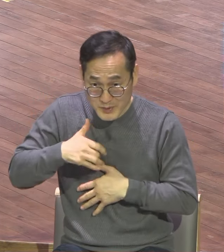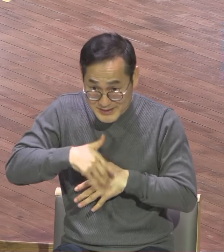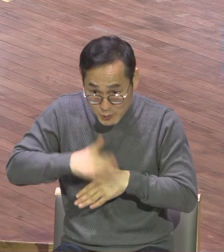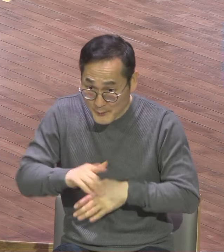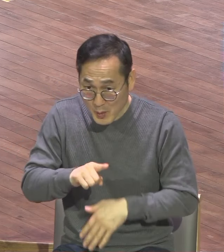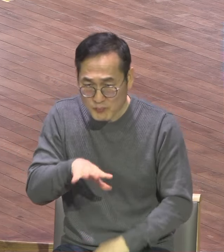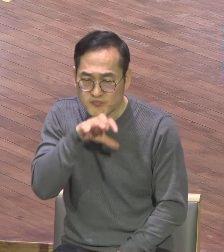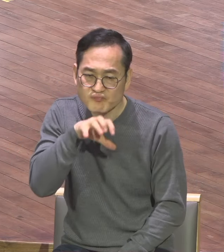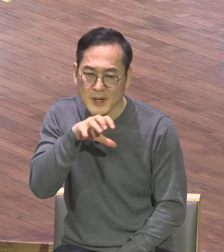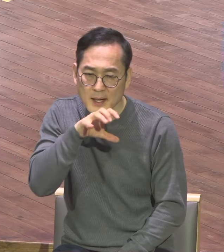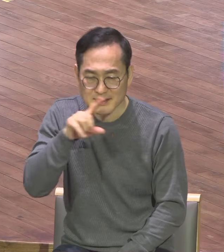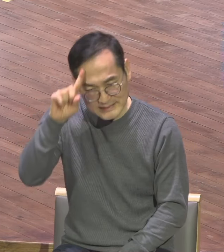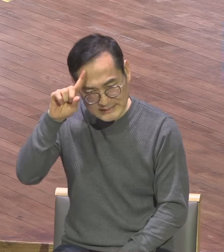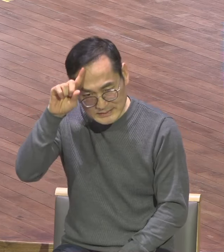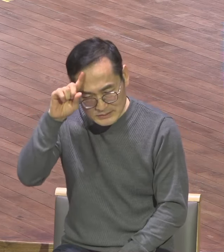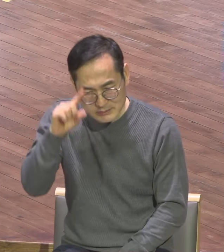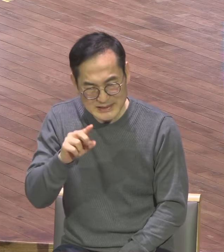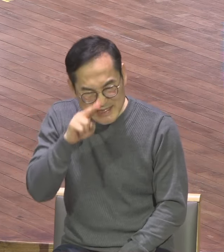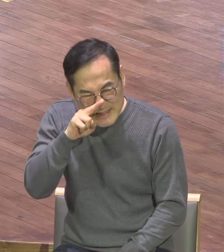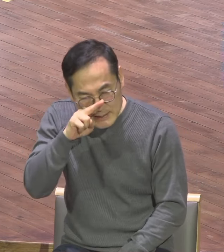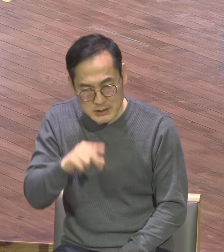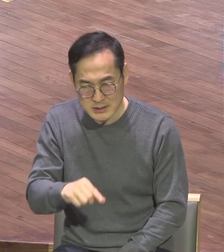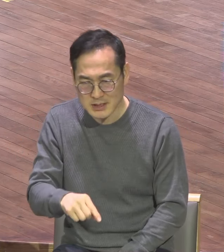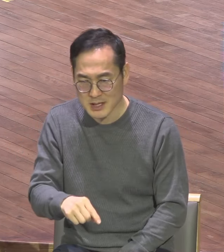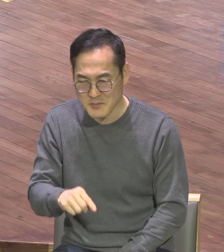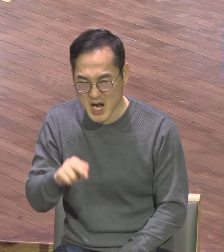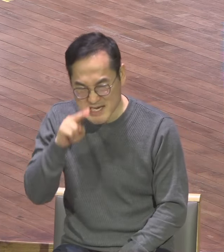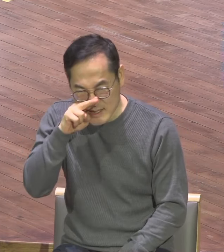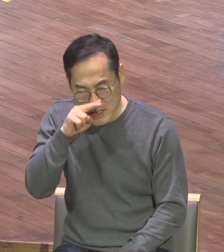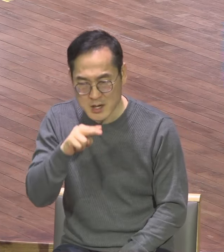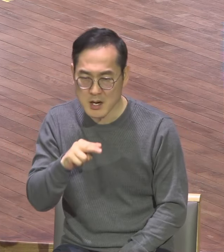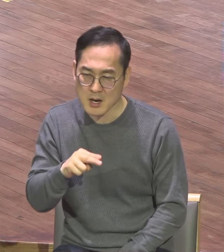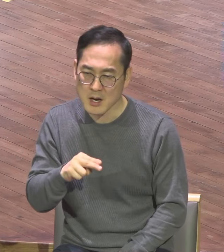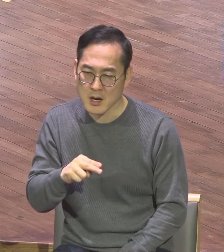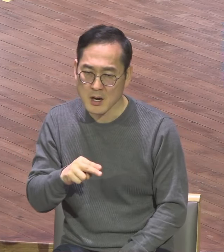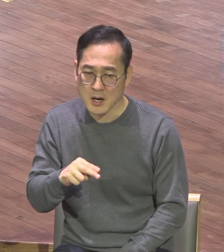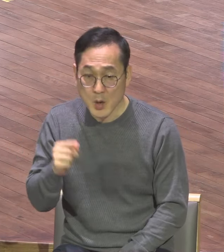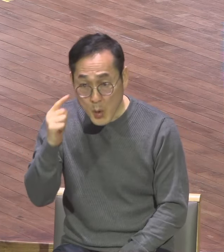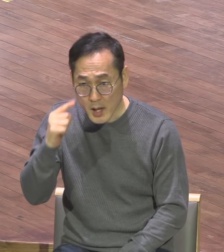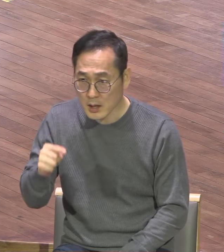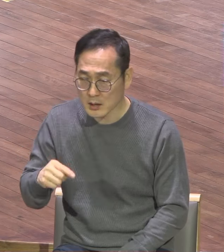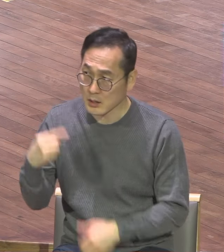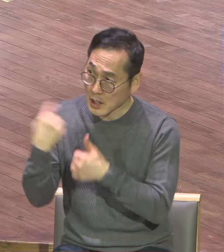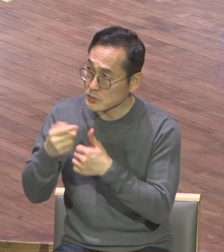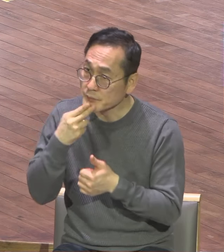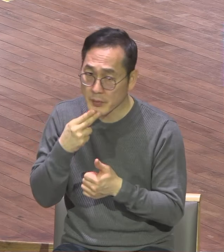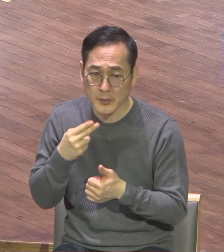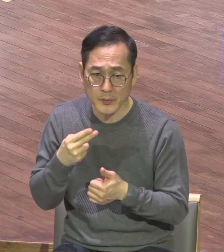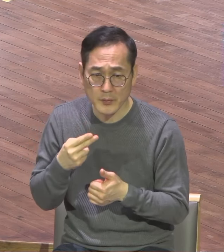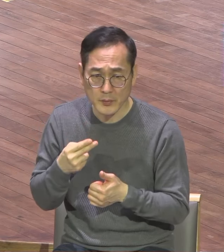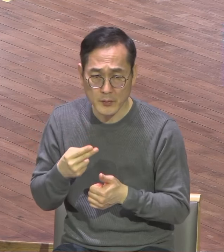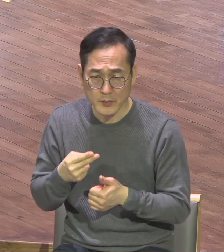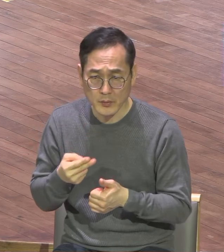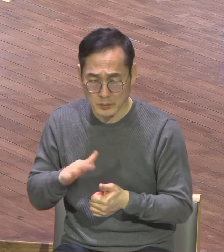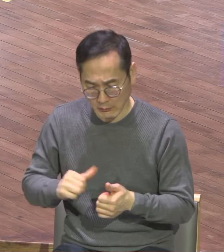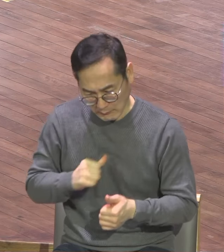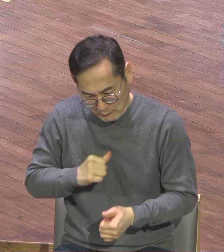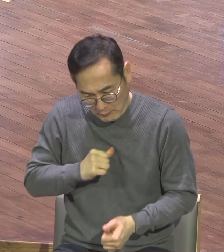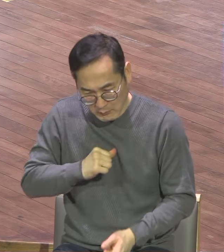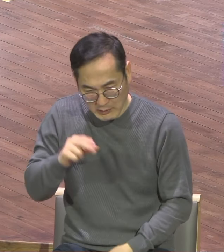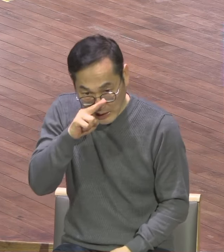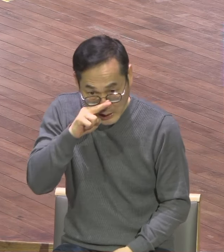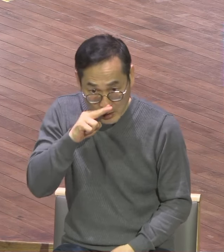불평, 원망, 시기, 질투. 뭐 가꾸지 않아도 막 저절로 쫙쫙 나옵니다. 이